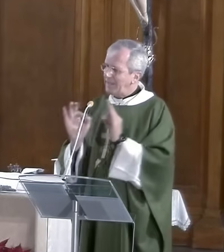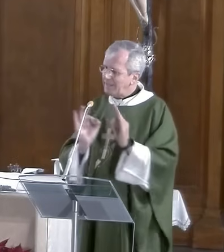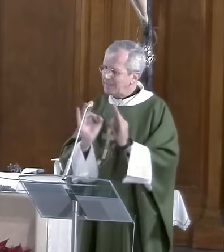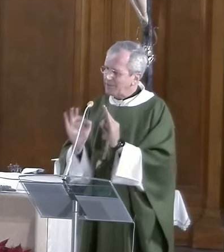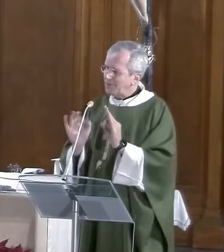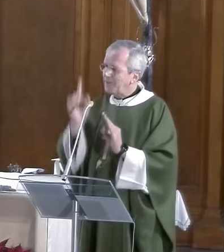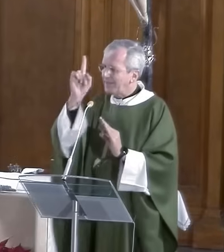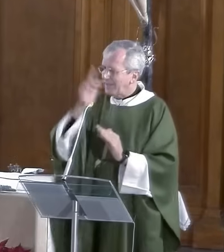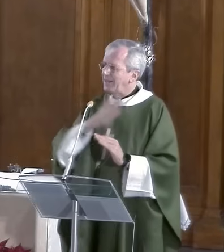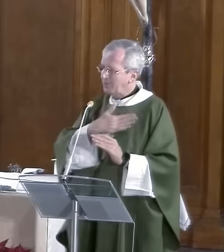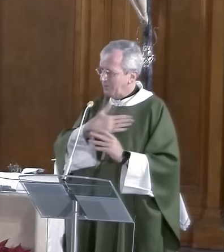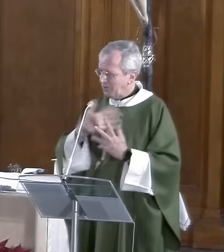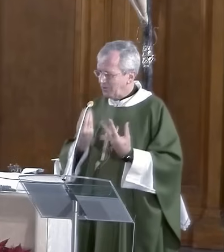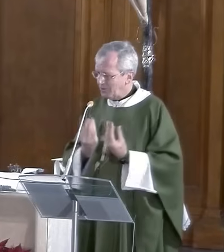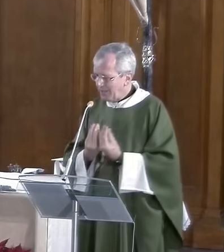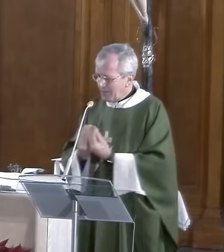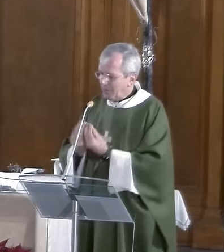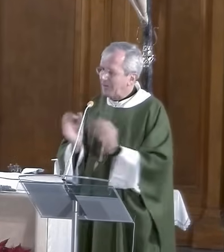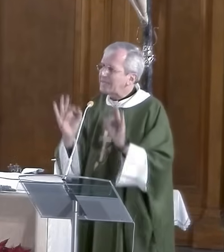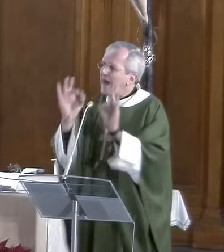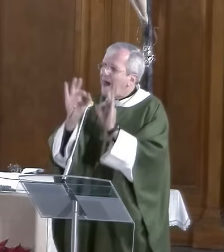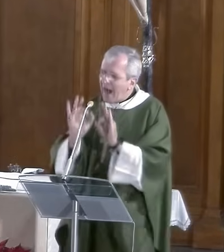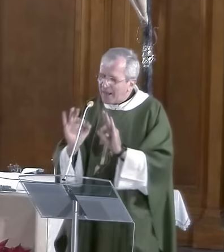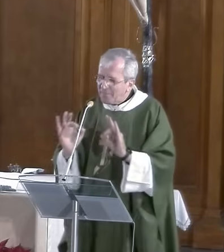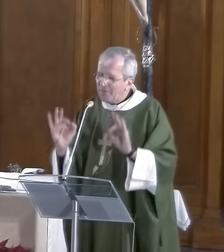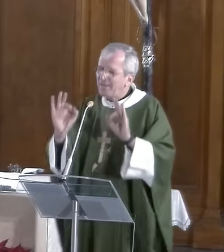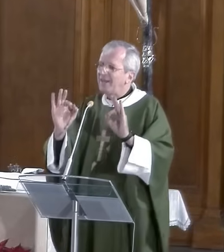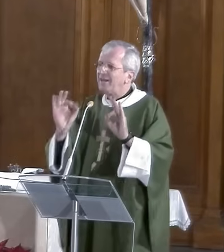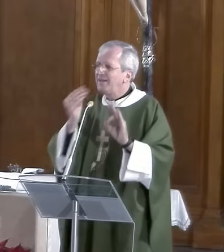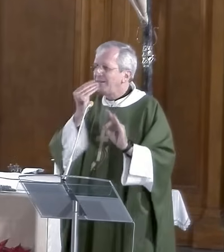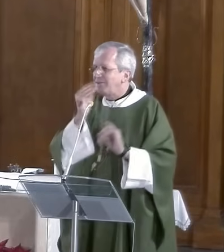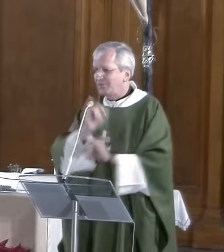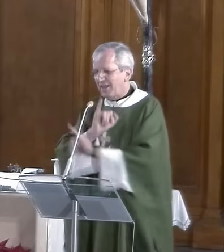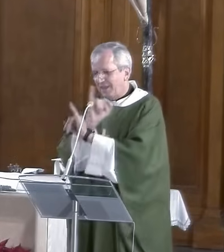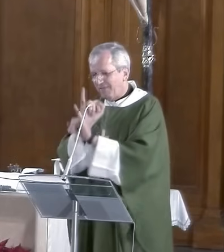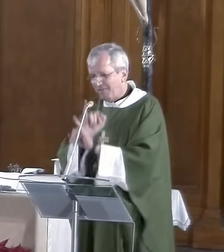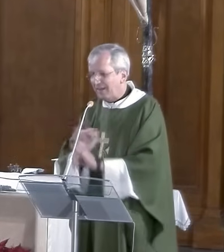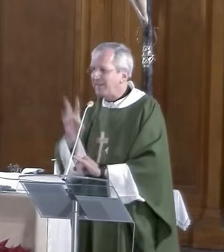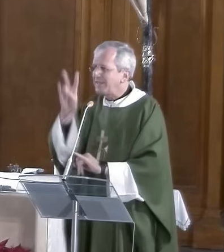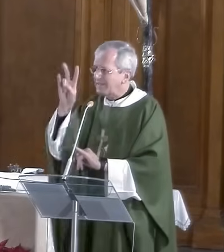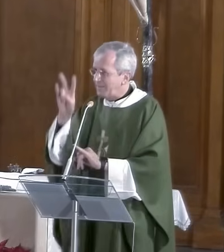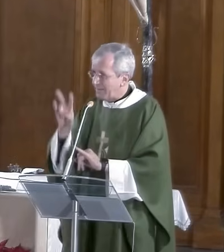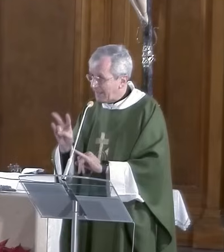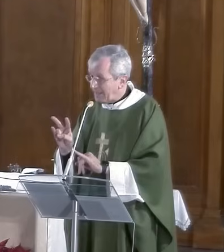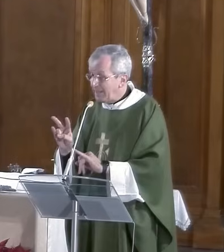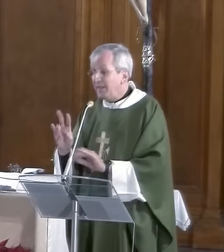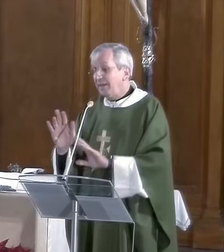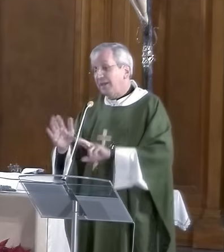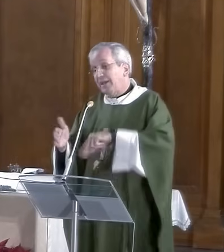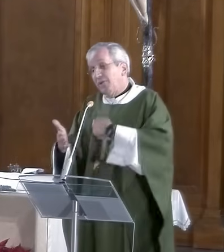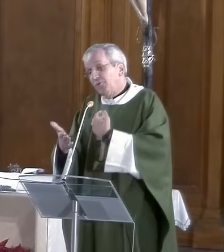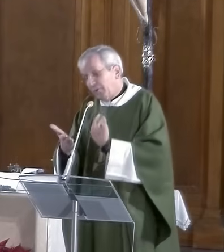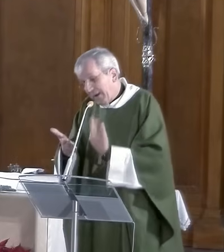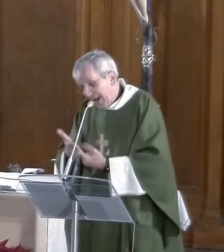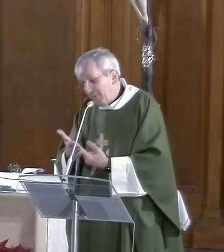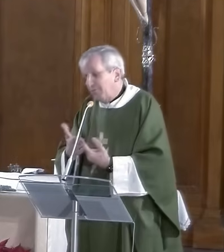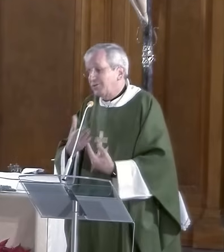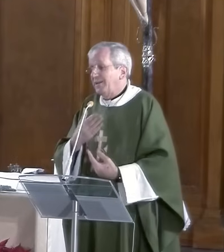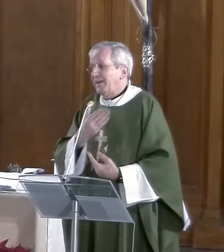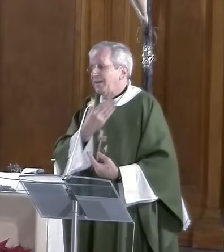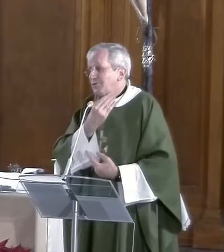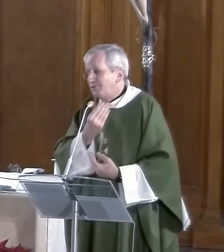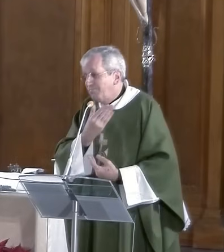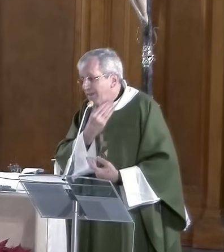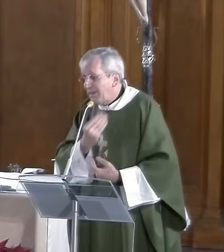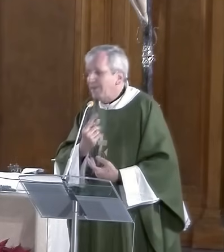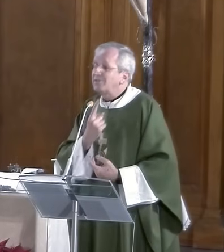vivir ese orden querido por Dios con esa armonía que nos hace felices de verdad y que no caemos